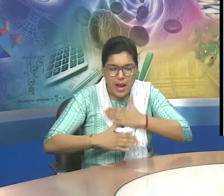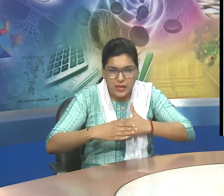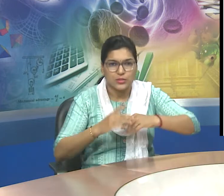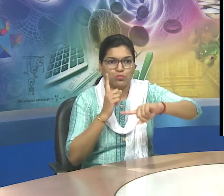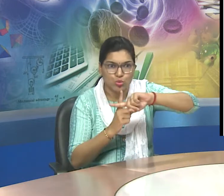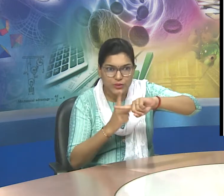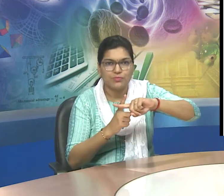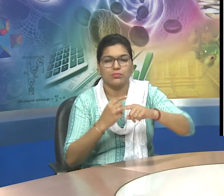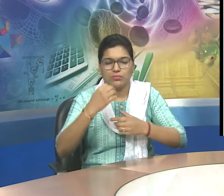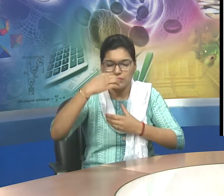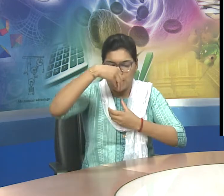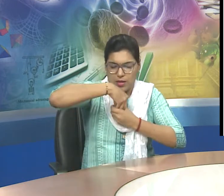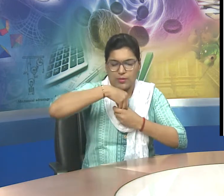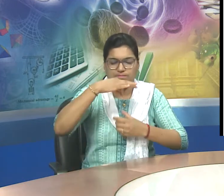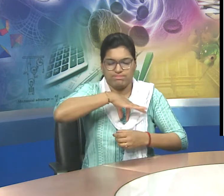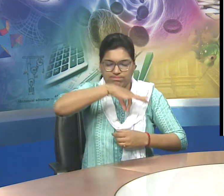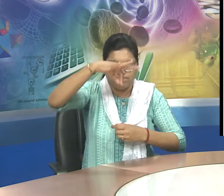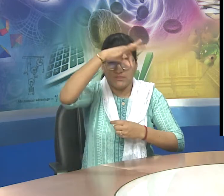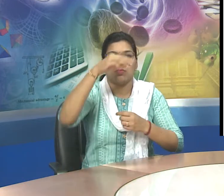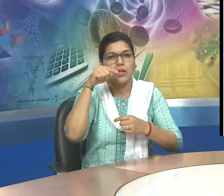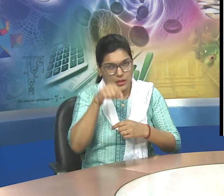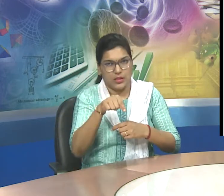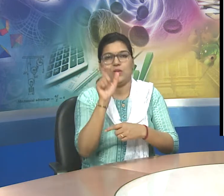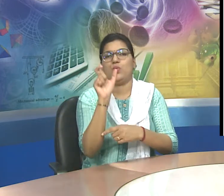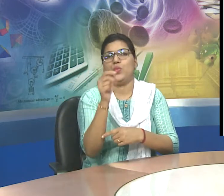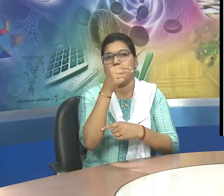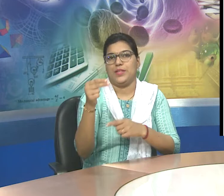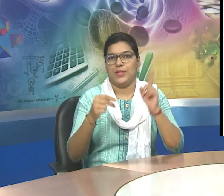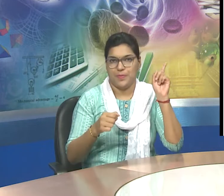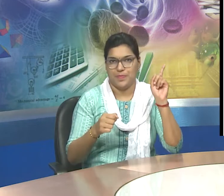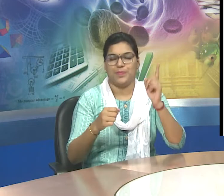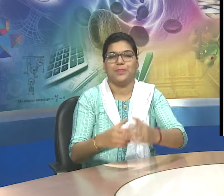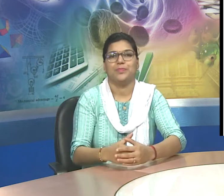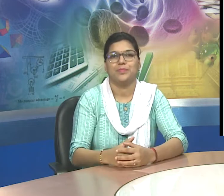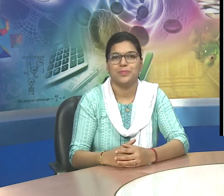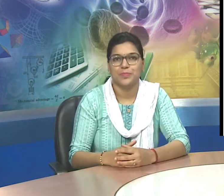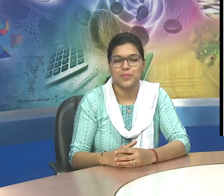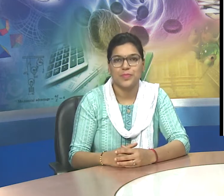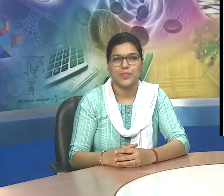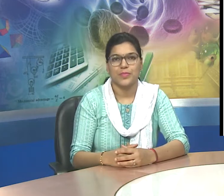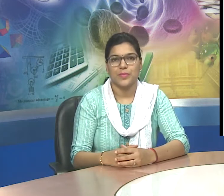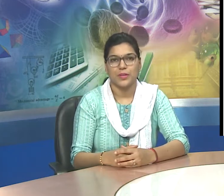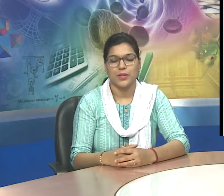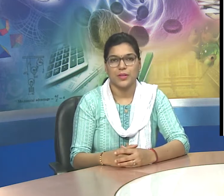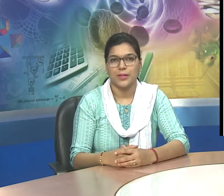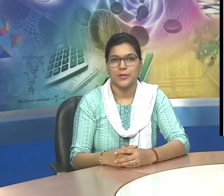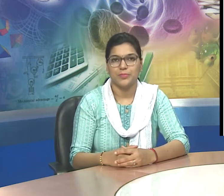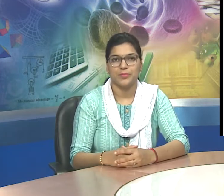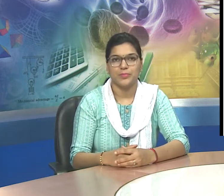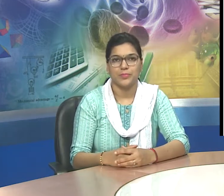दी तो अपने आप को शांत करने के लिए, जो भी अपने मन को शांत करने के लिए हम इन चीज़ों का प्रयोग करते हैं। तो